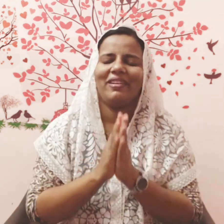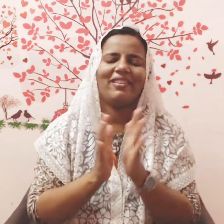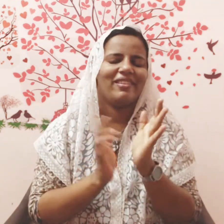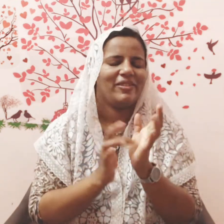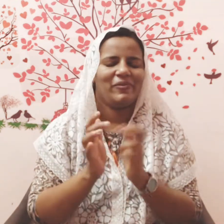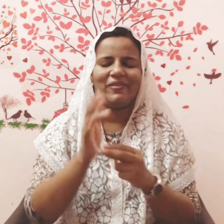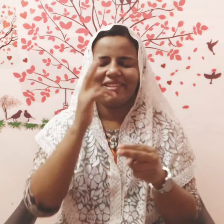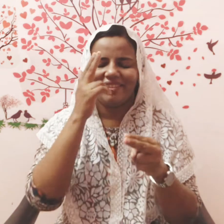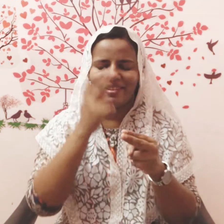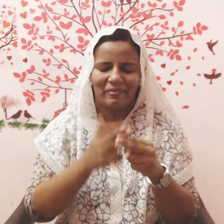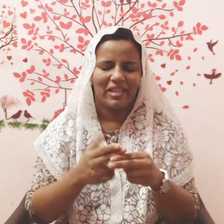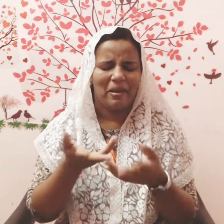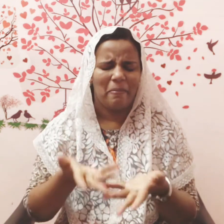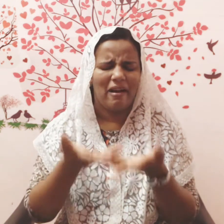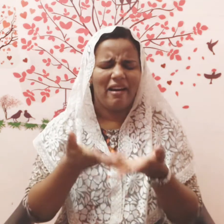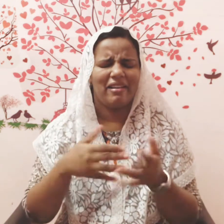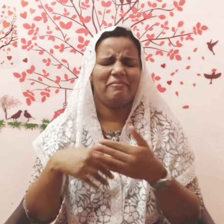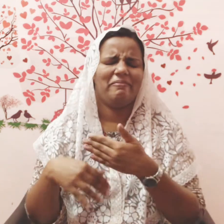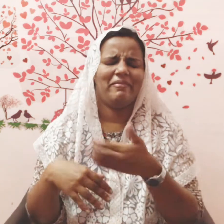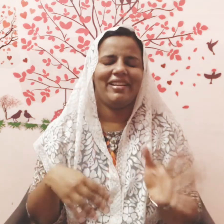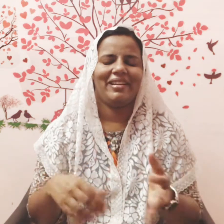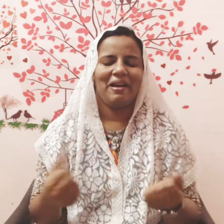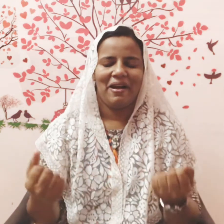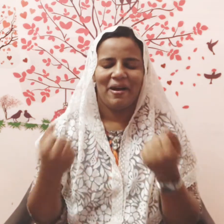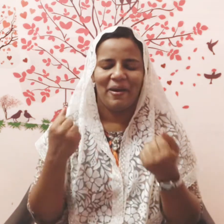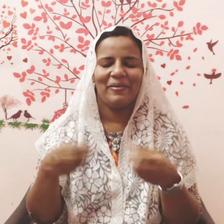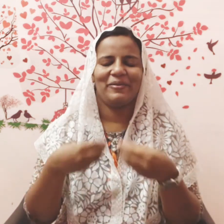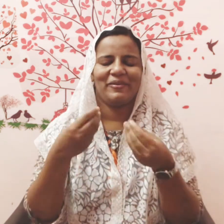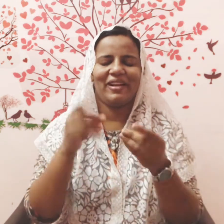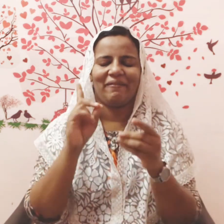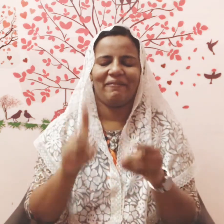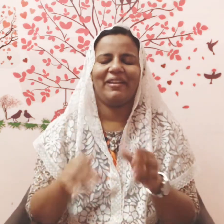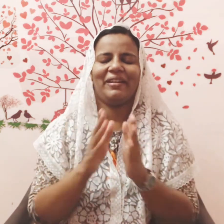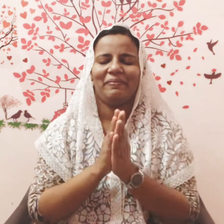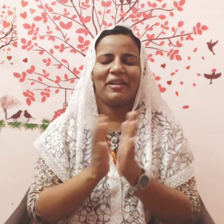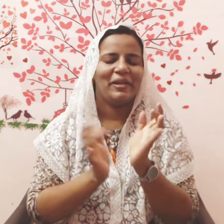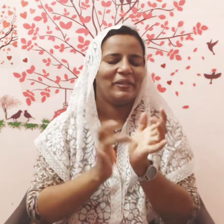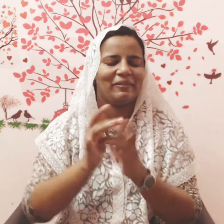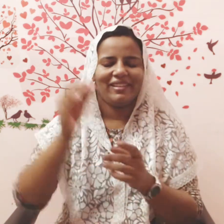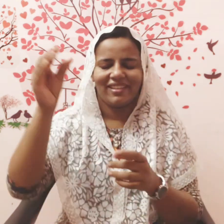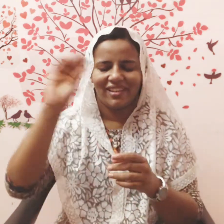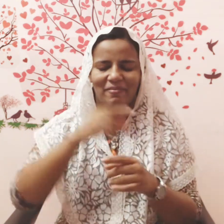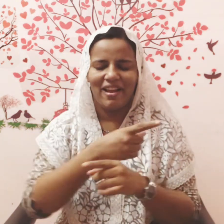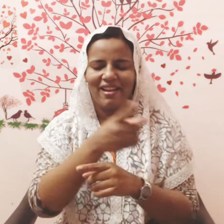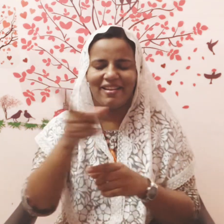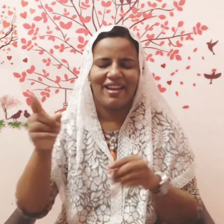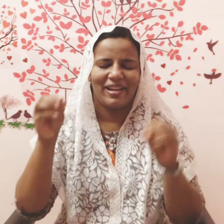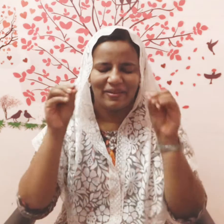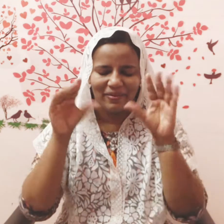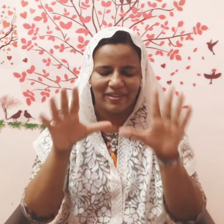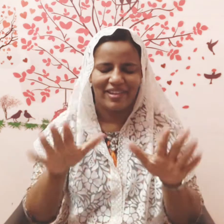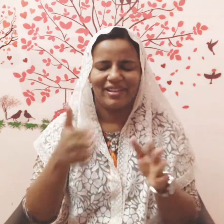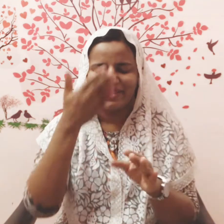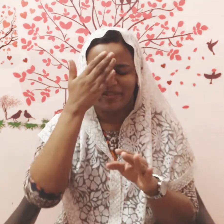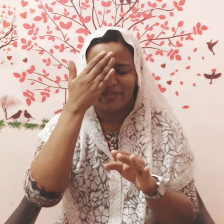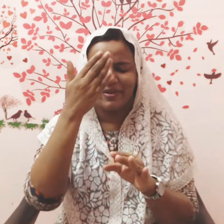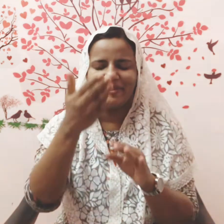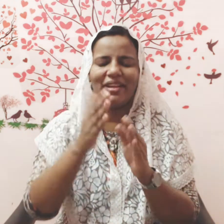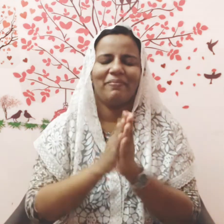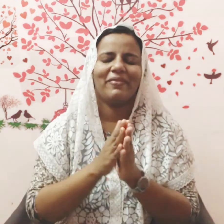പ്രാർത്ഥിക്കുന്നു. ക്രിസ്തുയേശുവിൻ്റെ നാമത്തിൽ ആ ഭാരം മാറട്ടെ, ആരോഗ്യമുള്ളവരായി മാറട്ടെ. അങ്ങയുടെ കൃപ തൻ്റെ കുഞ്ഞുങ്ങളുടെ മേൽ ഇറങ്ങിയിരിക്കുന്നതിനായിട്ട് സ്തോത്രം